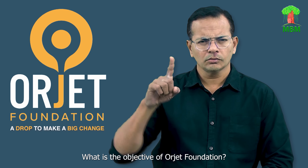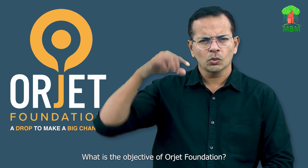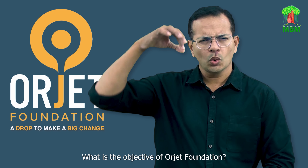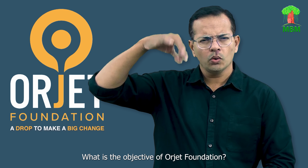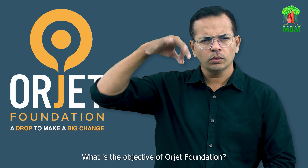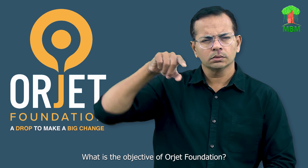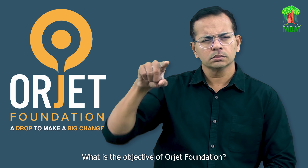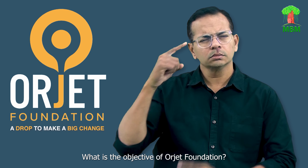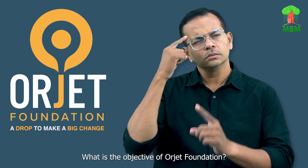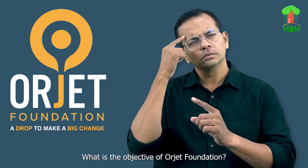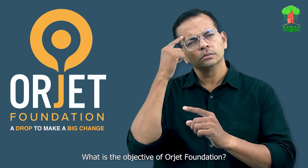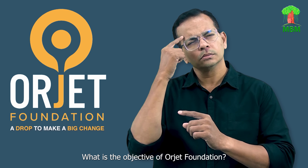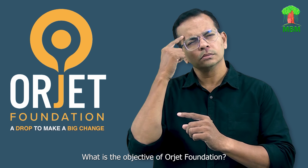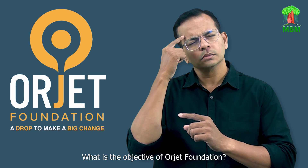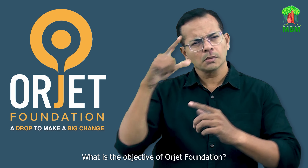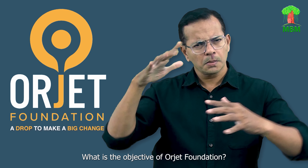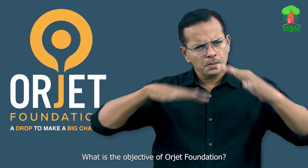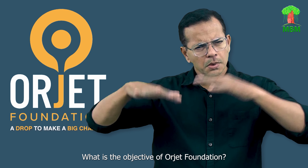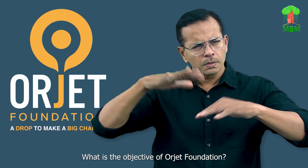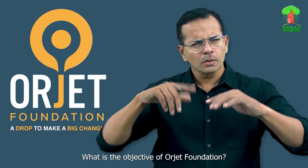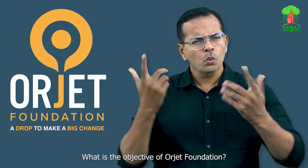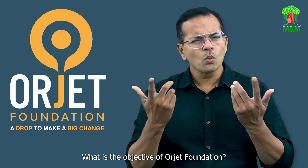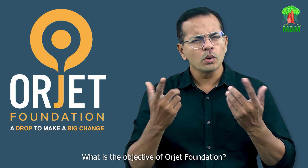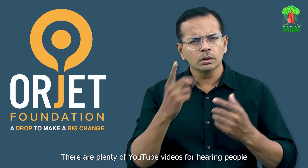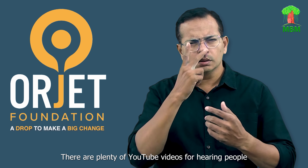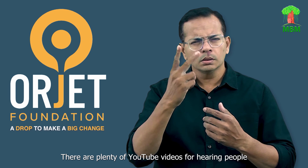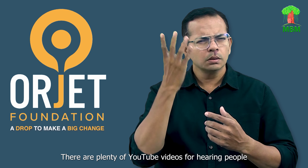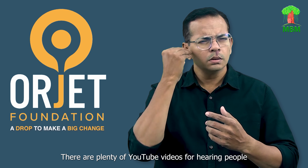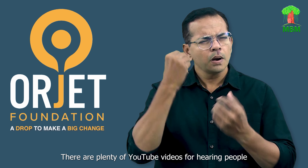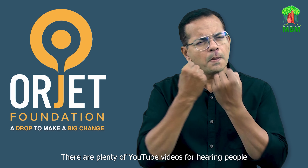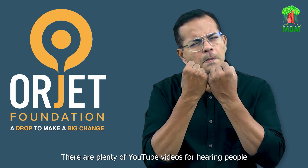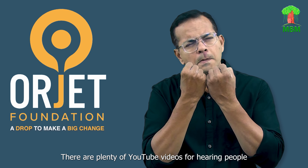और जेट फांडेशन का मकसद क्या है? बहुत सारे यूट्यूब विडियो है,